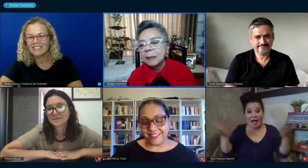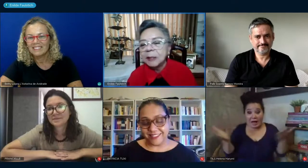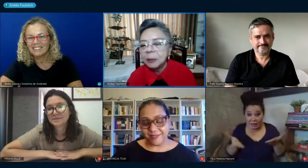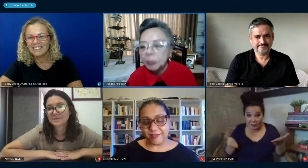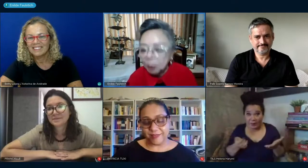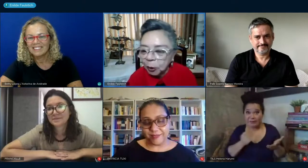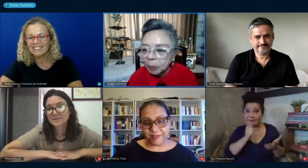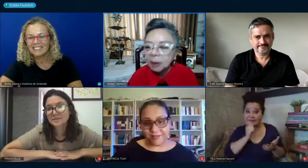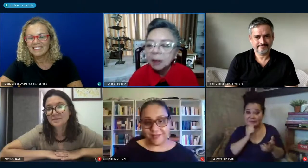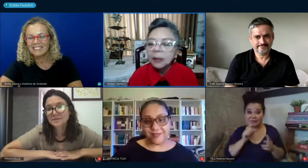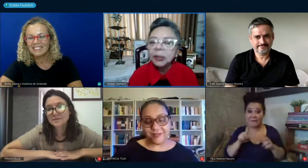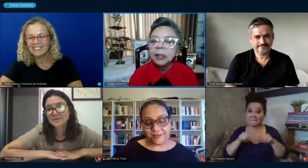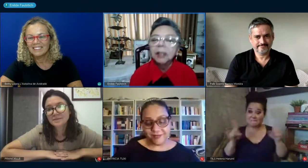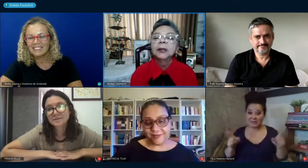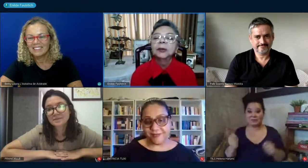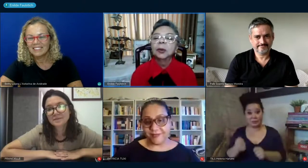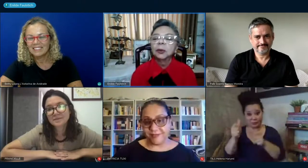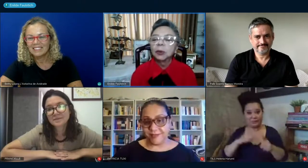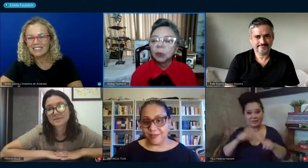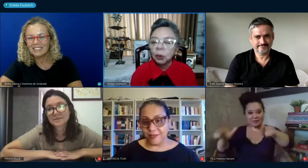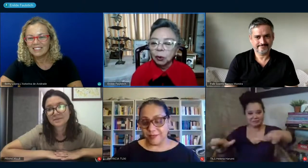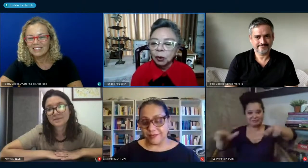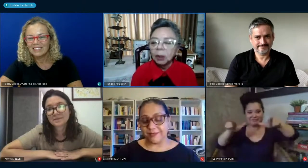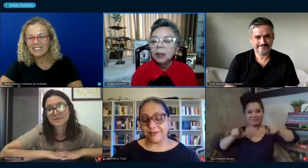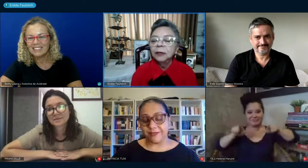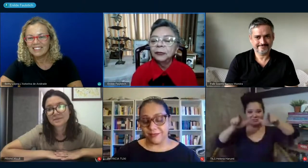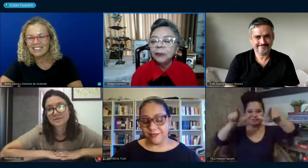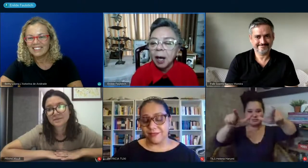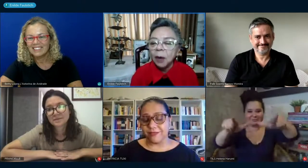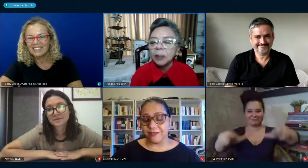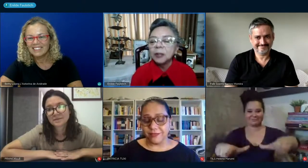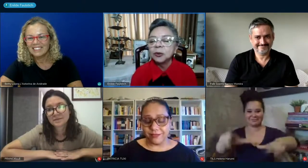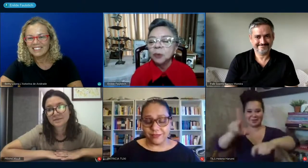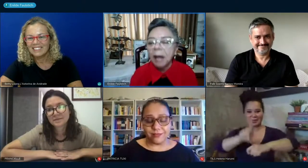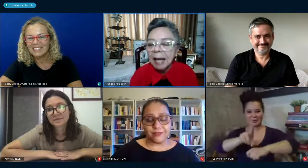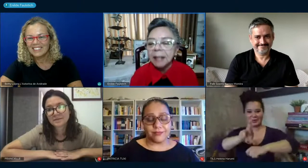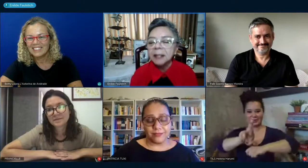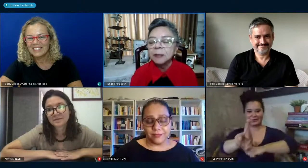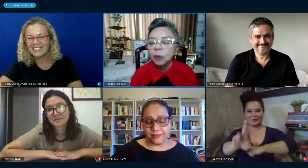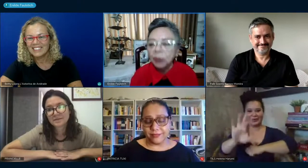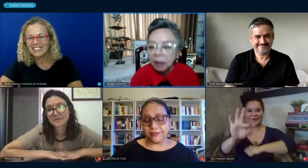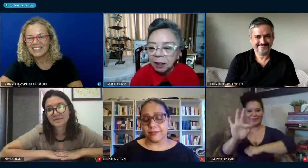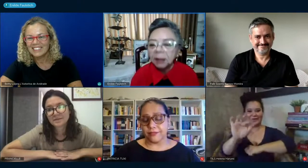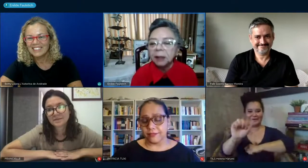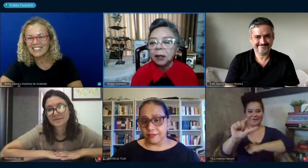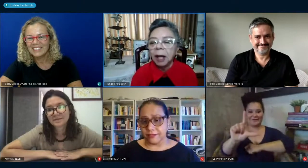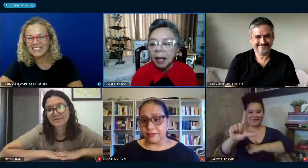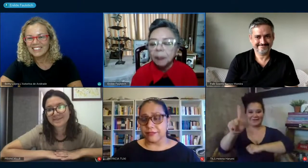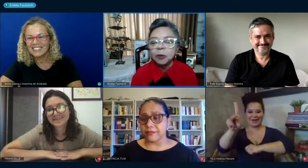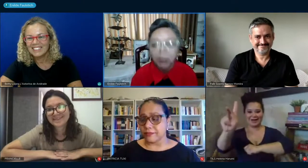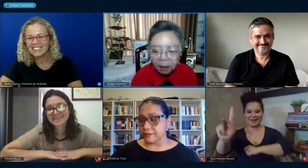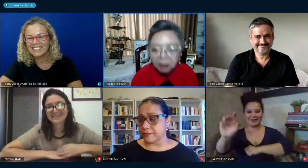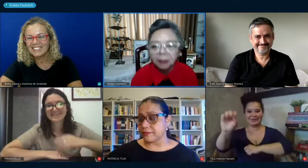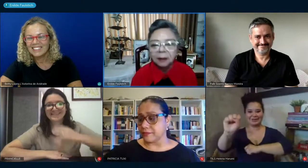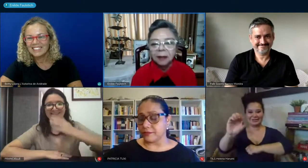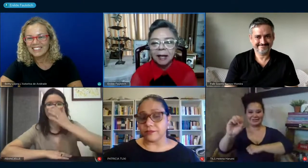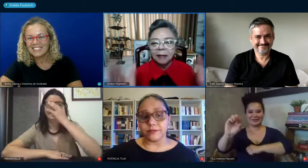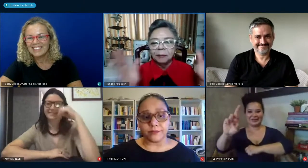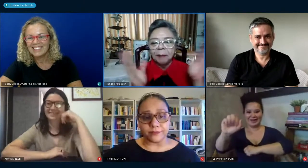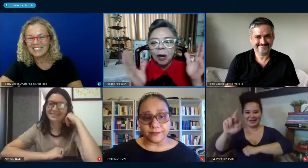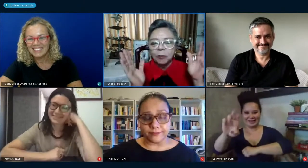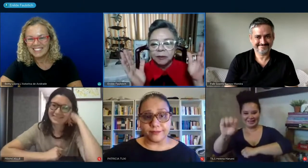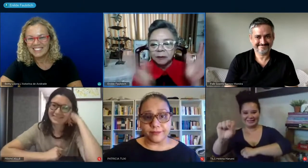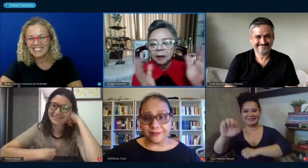novo receber seu diploma de doutor Falk Soares Moreira, Ramos Moreira.